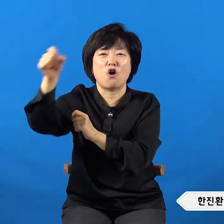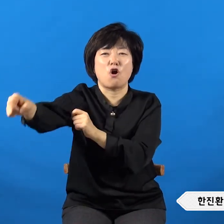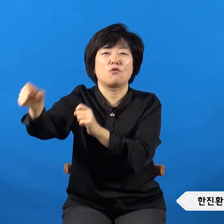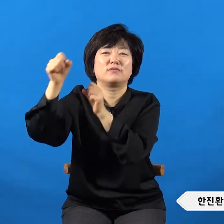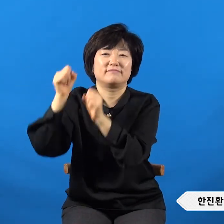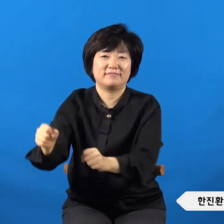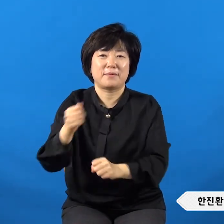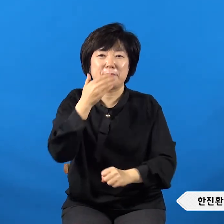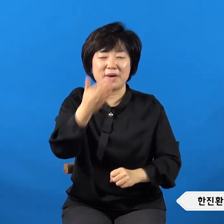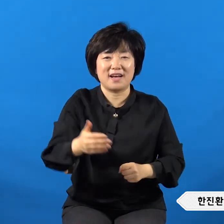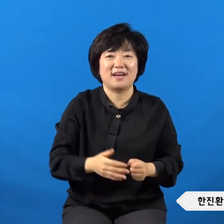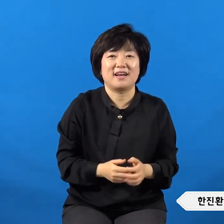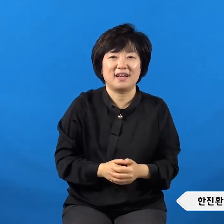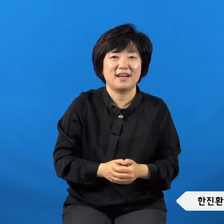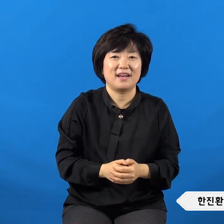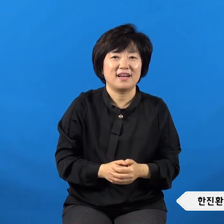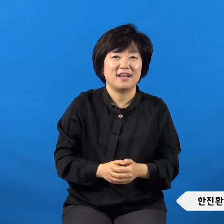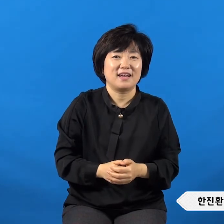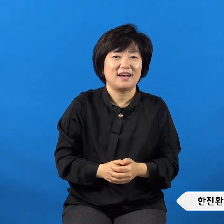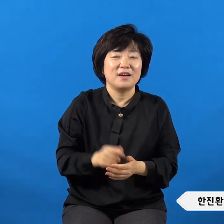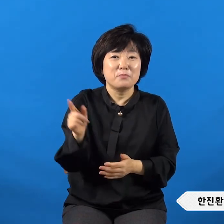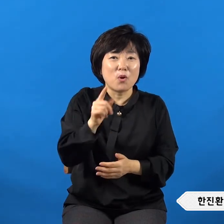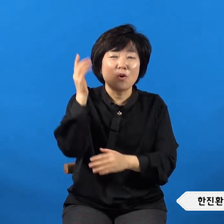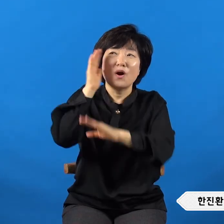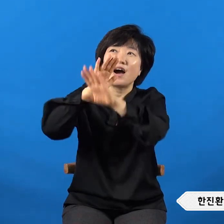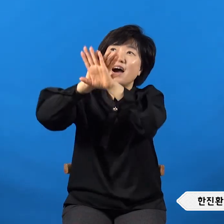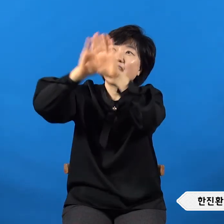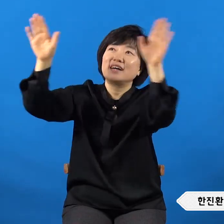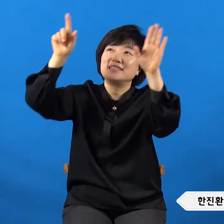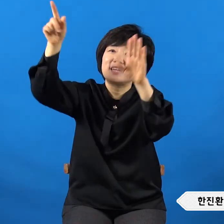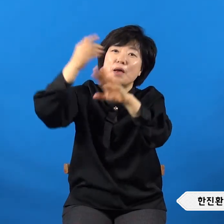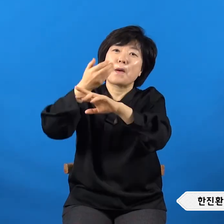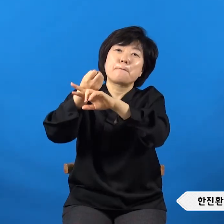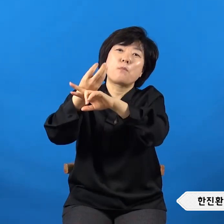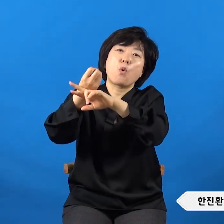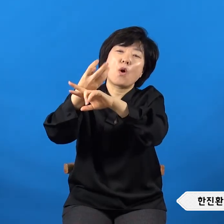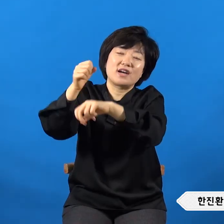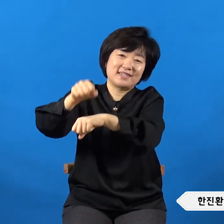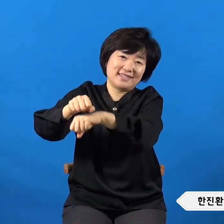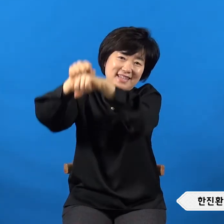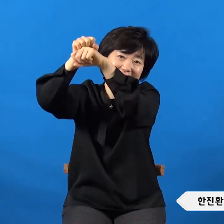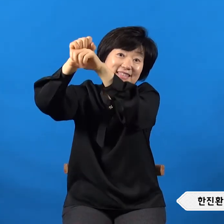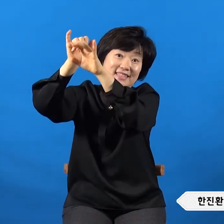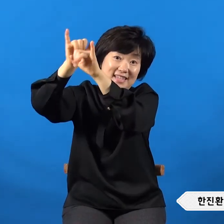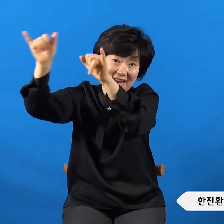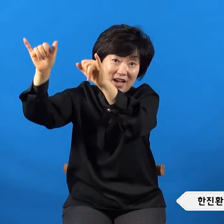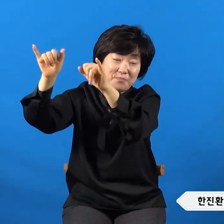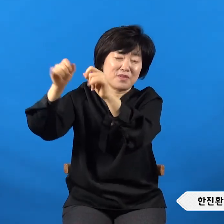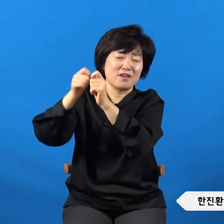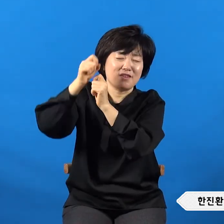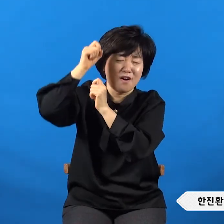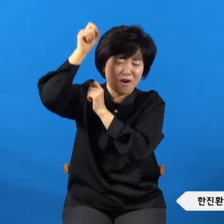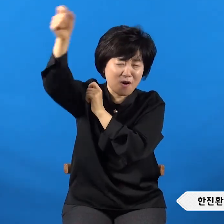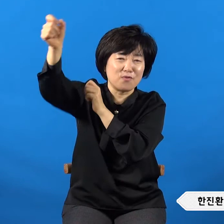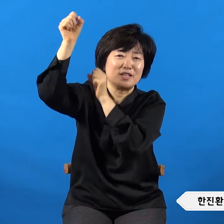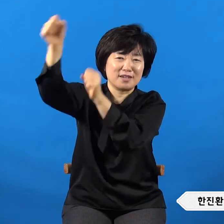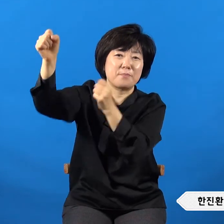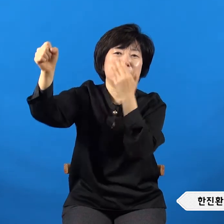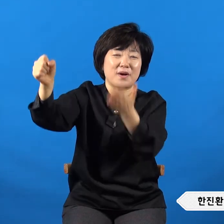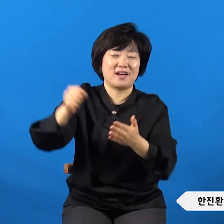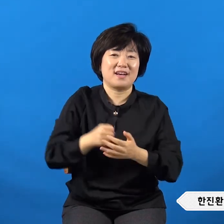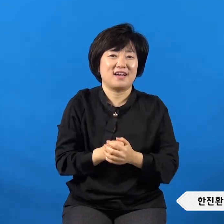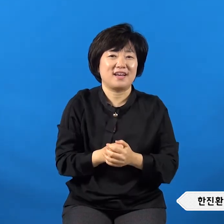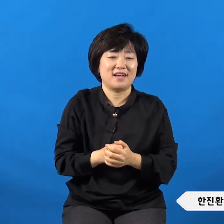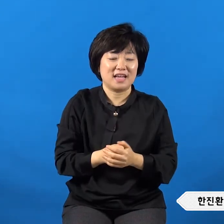거하느니라. 한마디로 말하면 하늘에 보화를 쌓아두는 사람, 그 사람은 영원히 거한다고